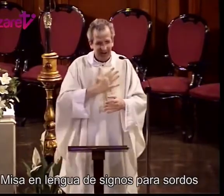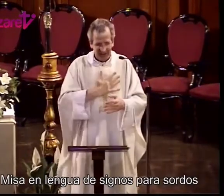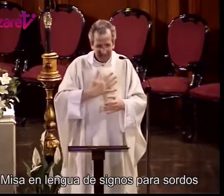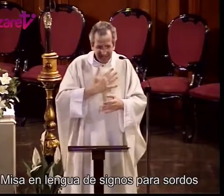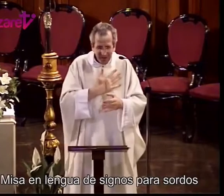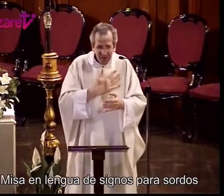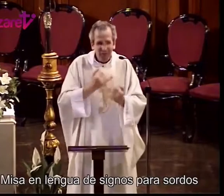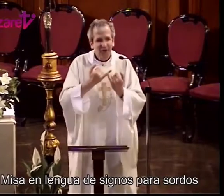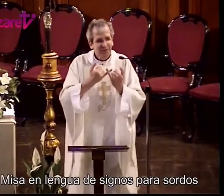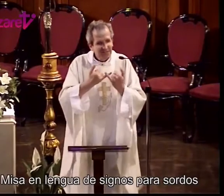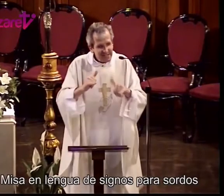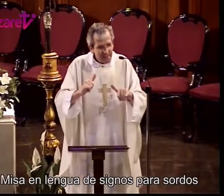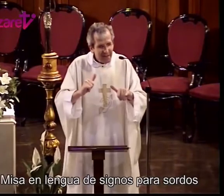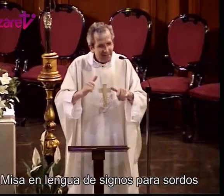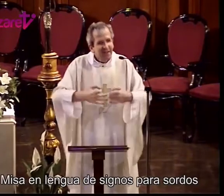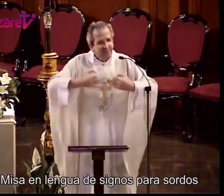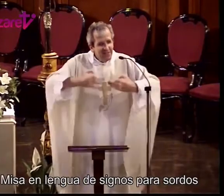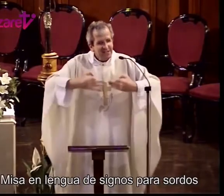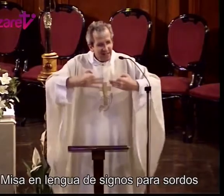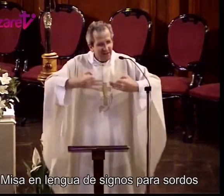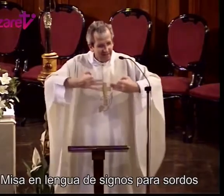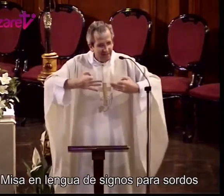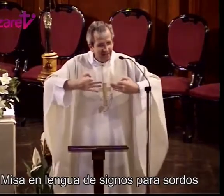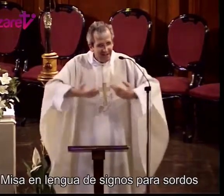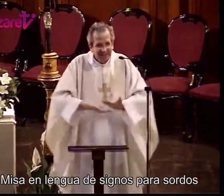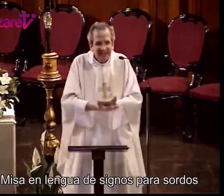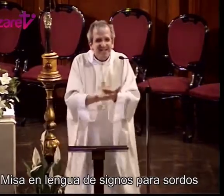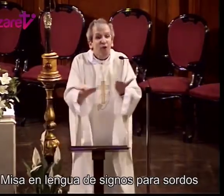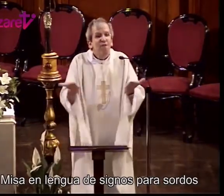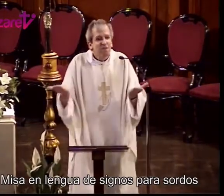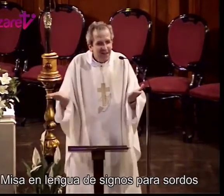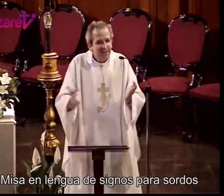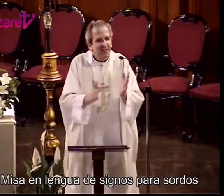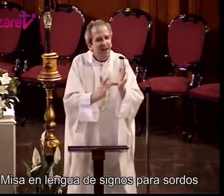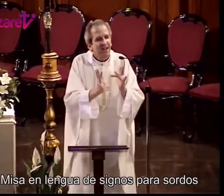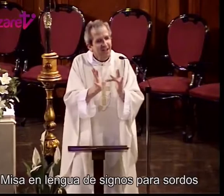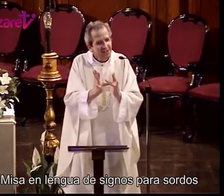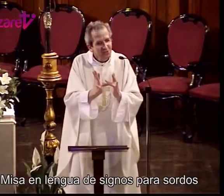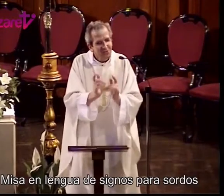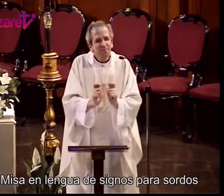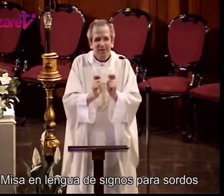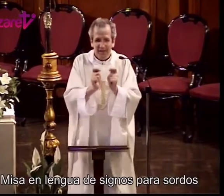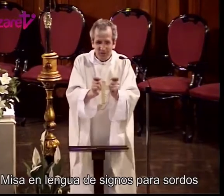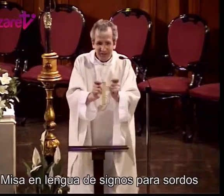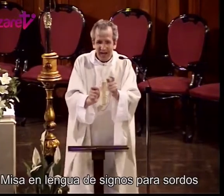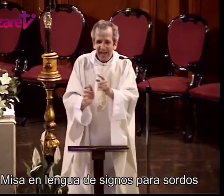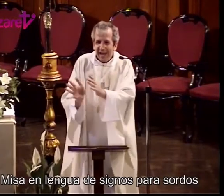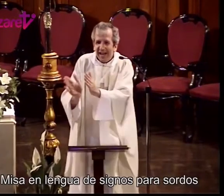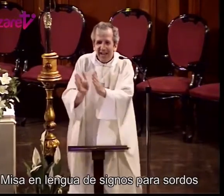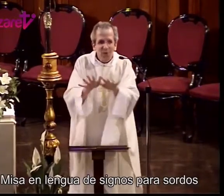de ese gozo, de esa paz, de esa certeza, de esa confianza en Jesús que nos da en cada una